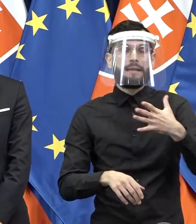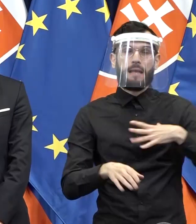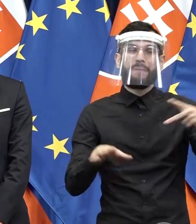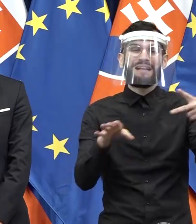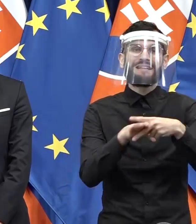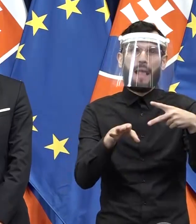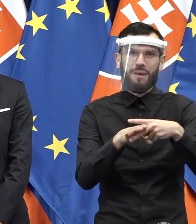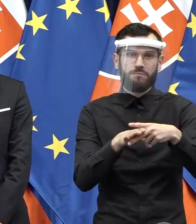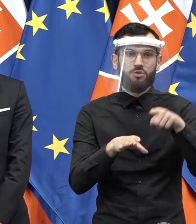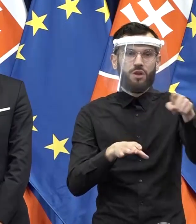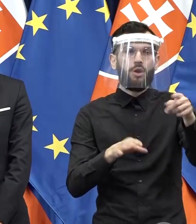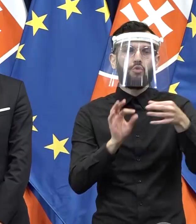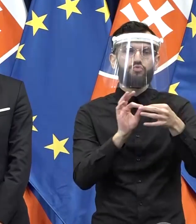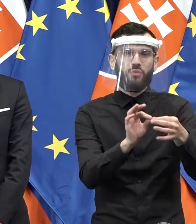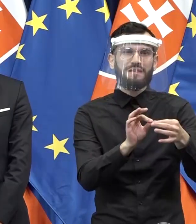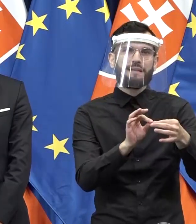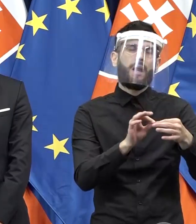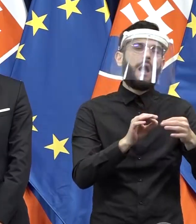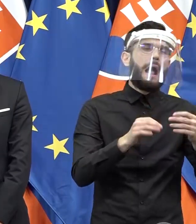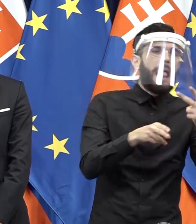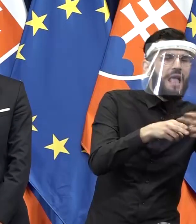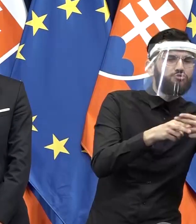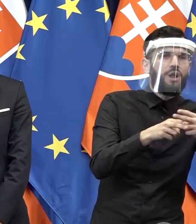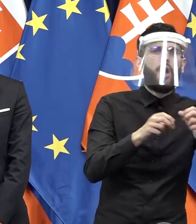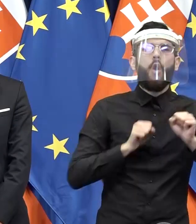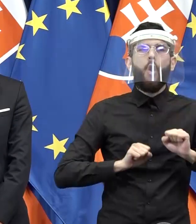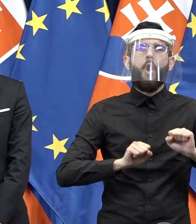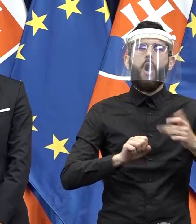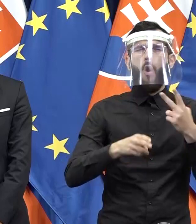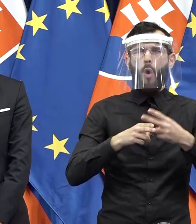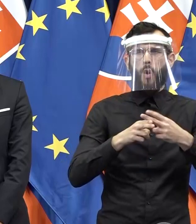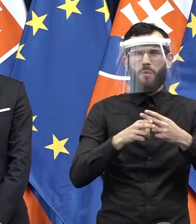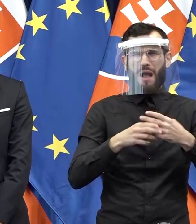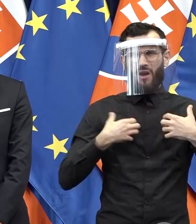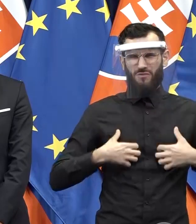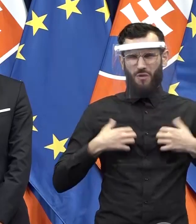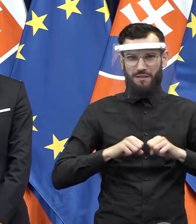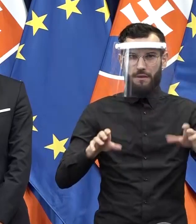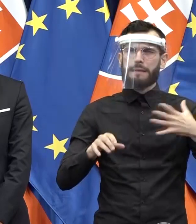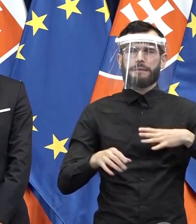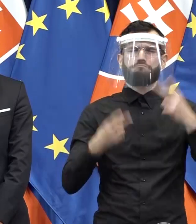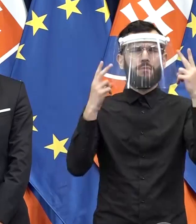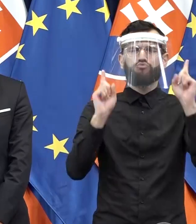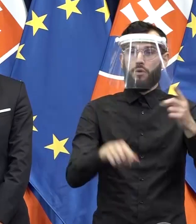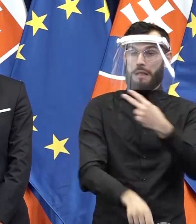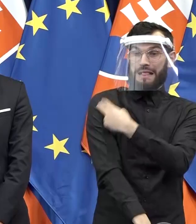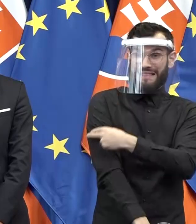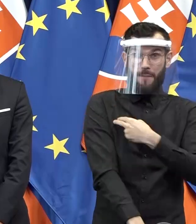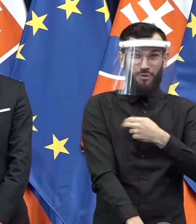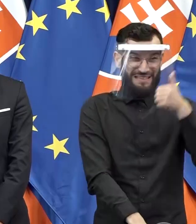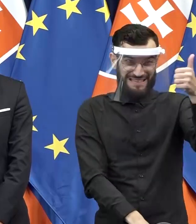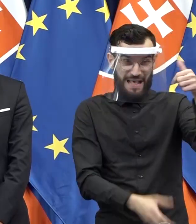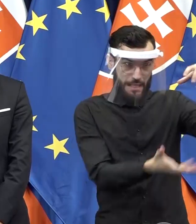bezpečnú liežbu ochorenia COVID-19. Predbližná predstava je taká, aby sme mali jednu nemocnicu na východe komplet